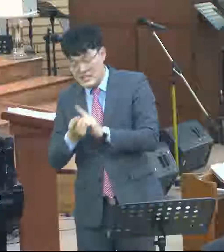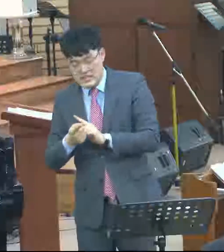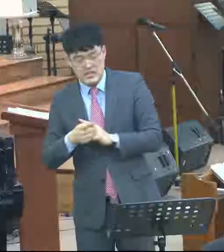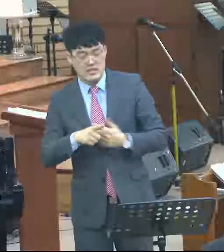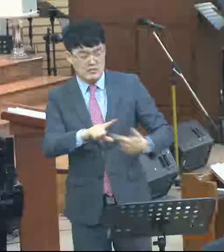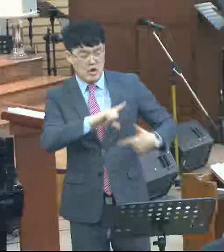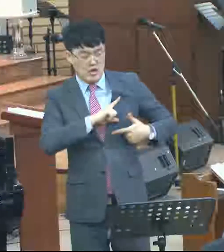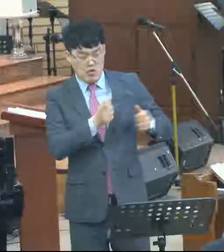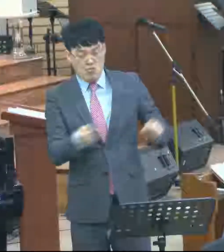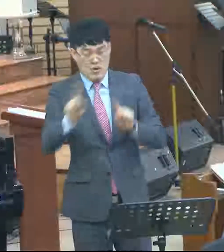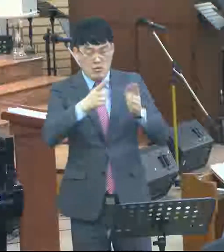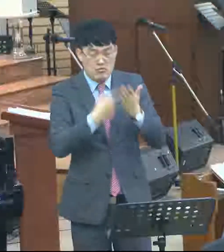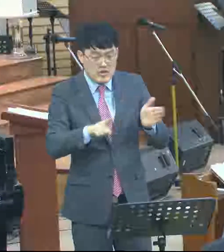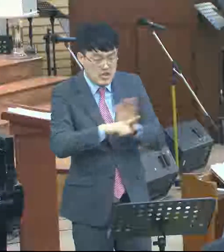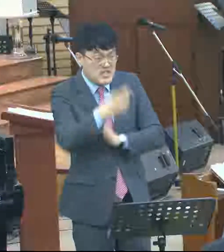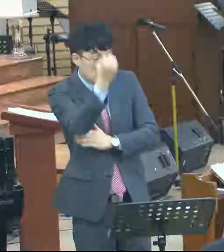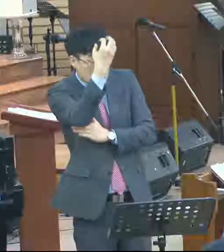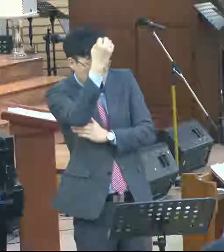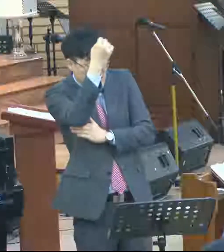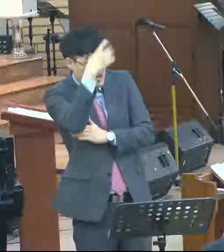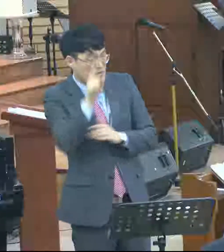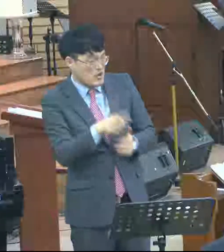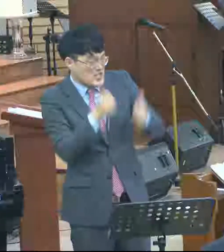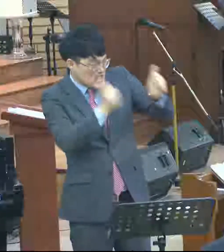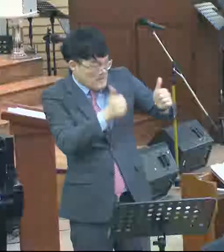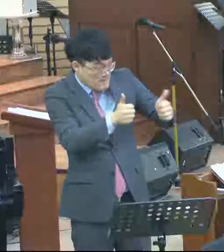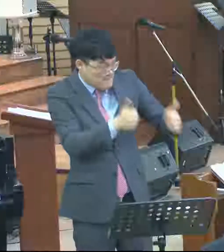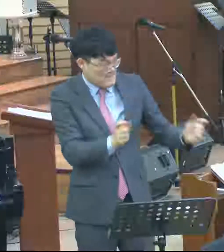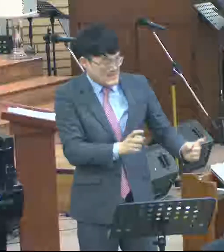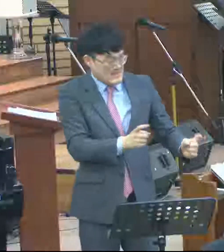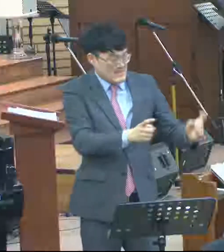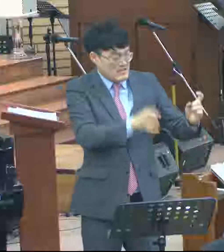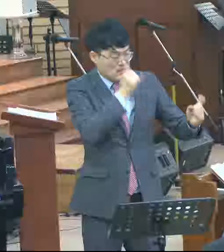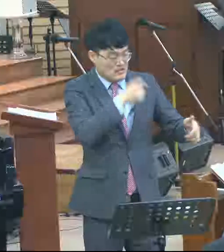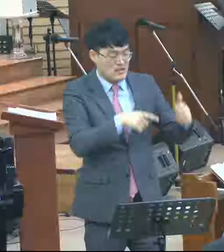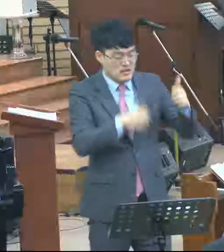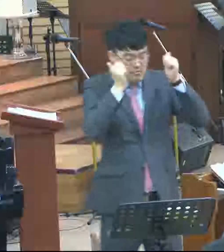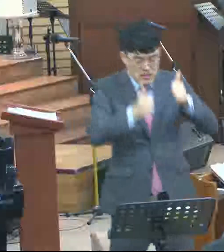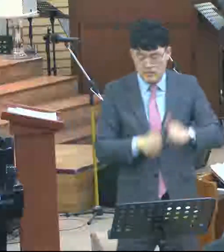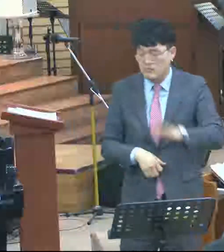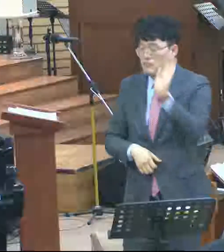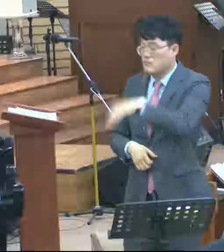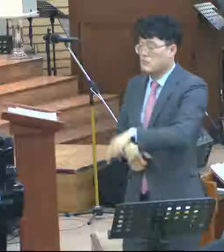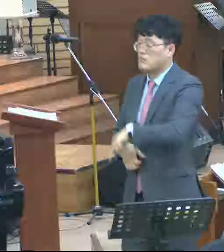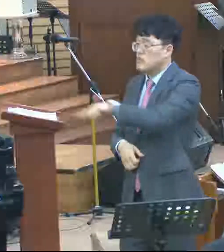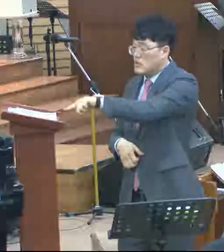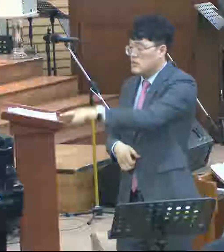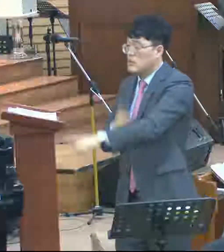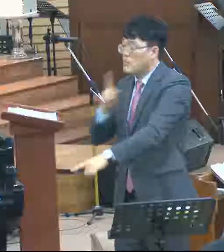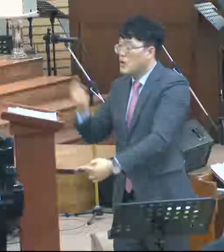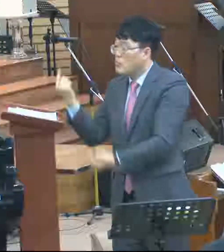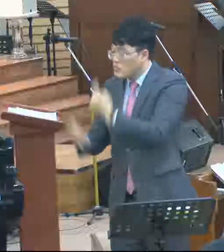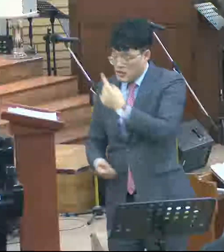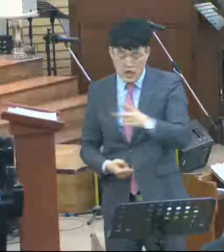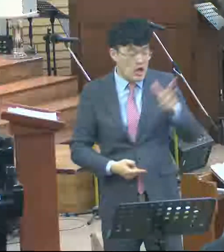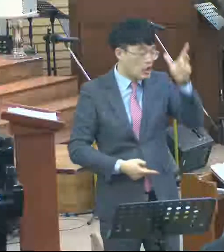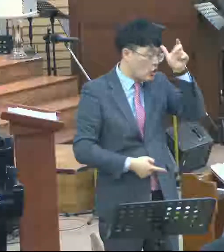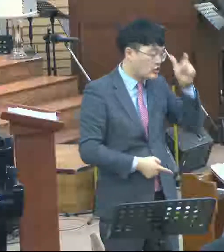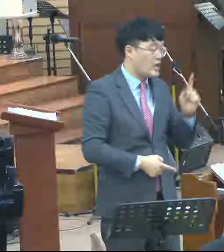손해배상 청구를 했는데 판사는 당신의 말보다 경찰관 말이 더 신빙성이 있다 해서 패소하고